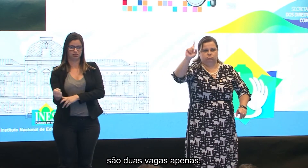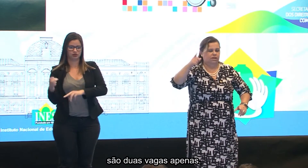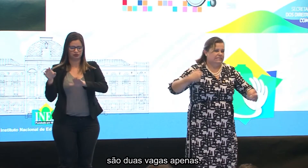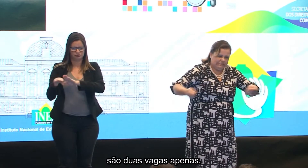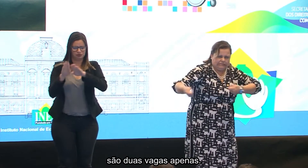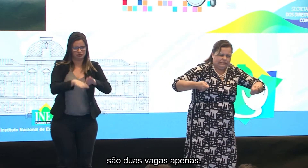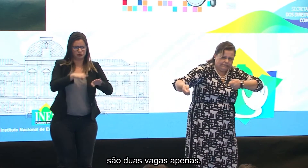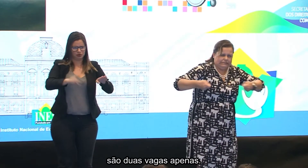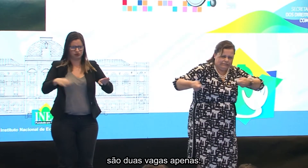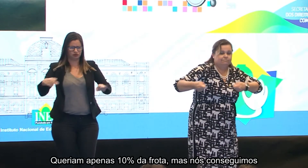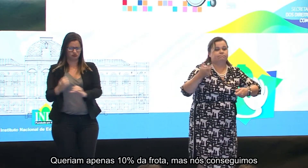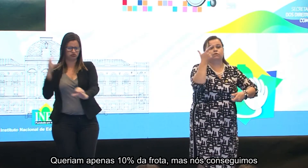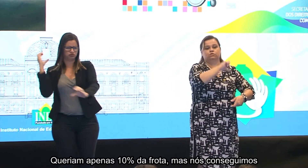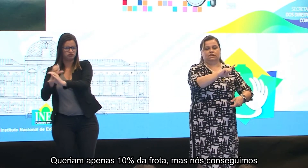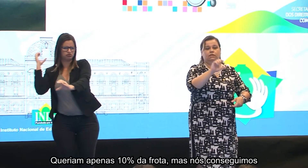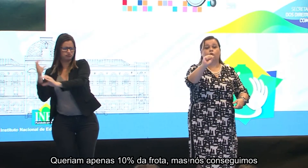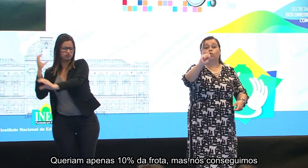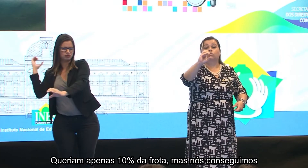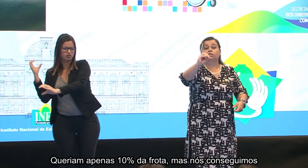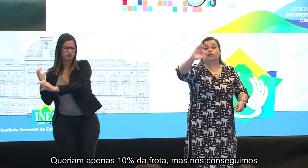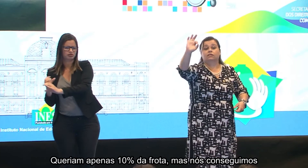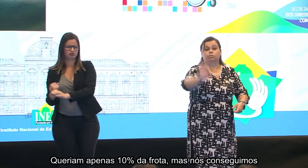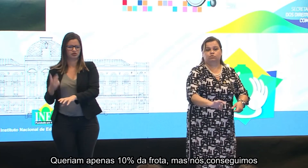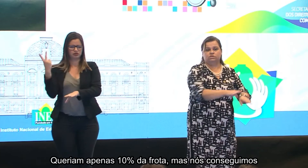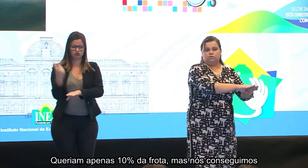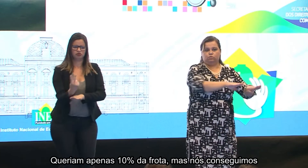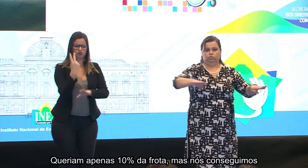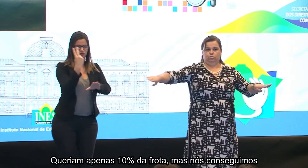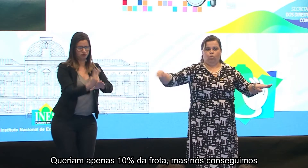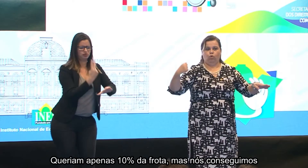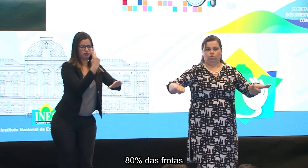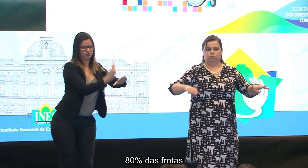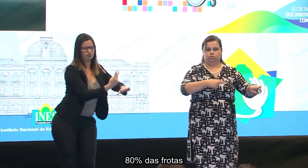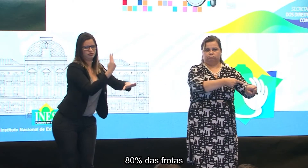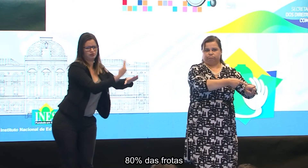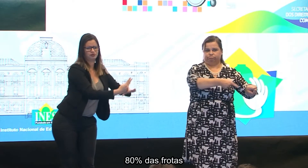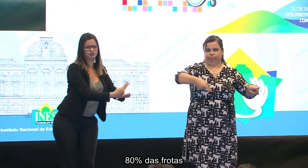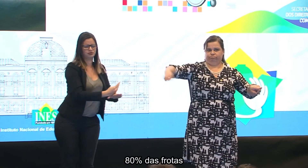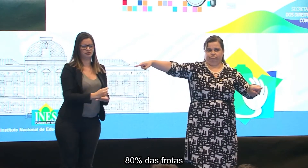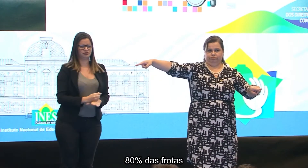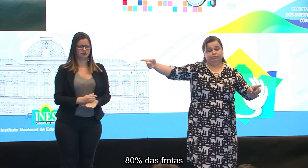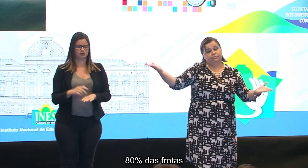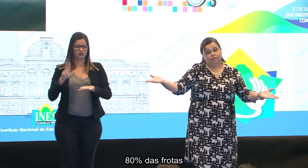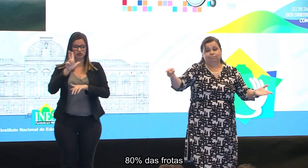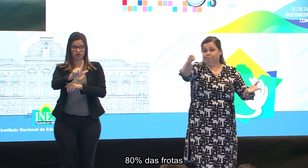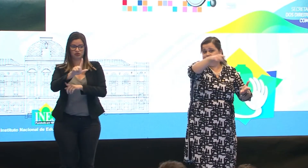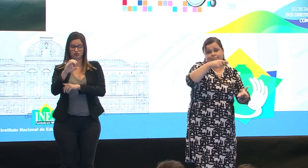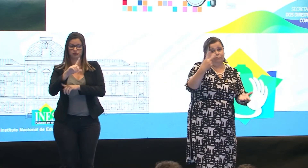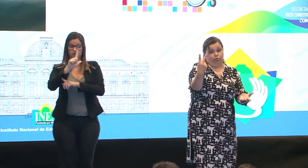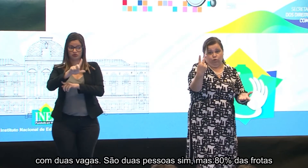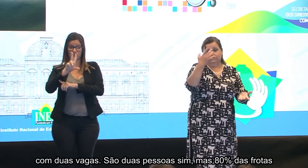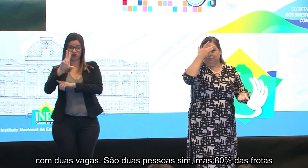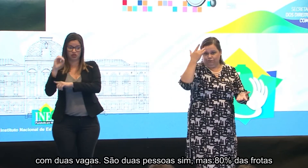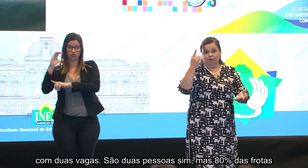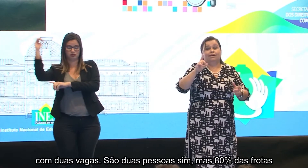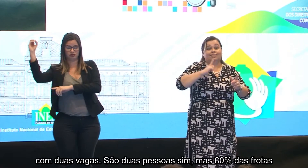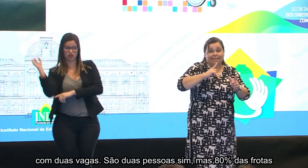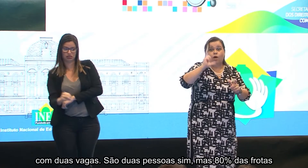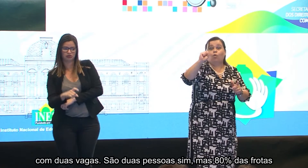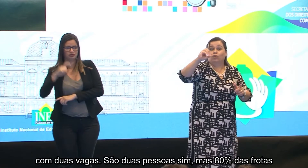vagas apenas, e queriam apenas 40% da frota, mas nós conseguimos 80% das frotas com 2 vagas. São